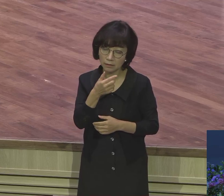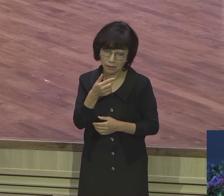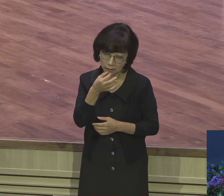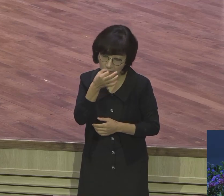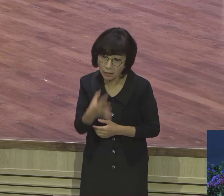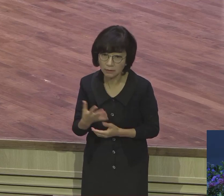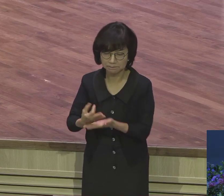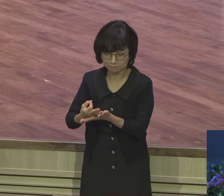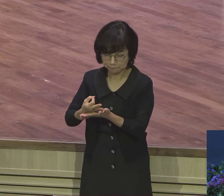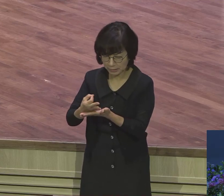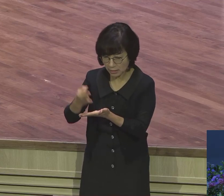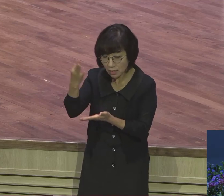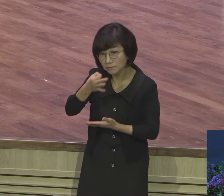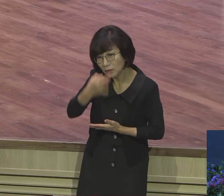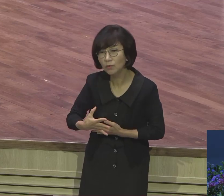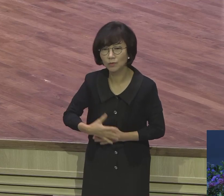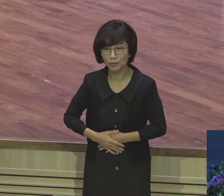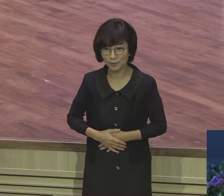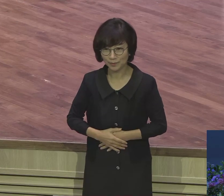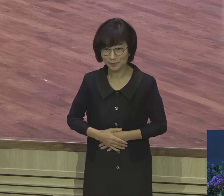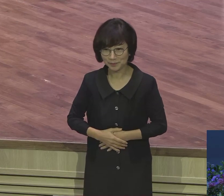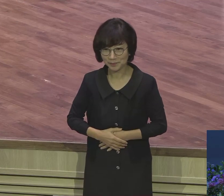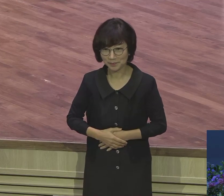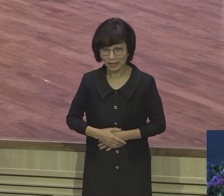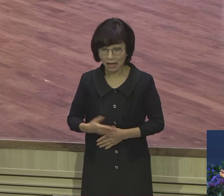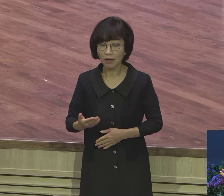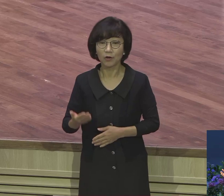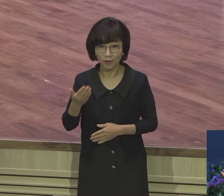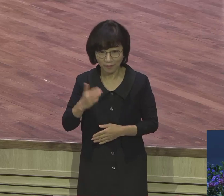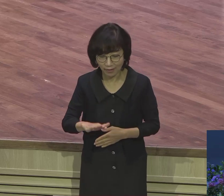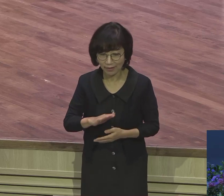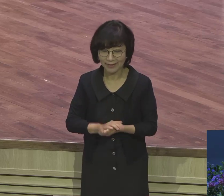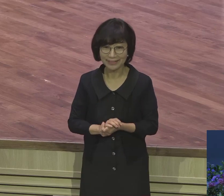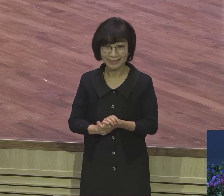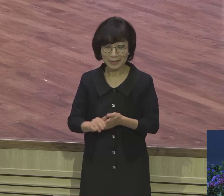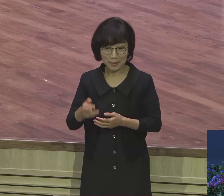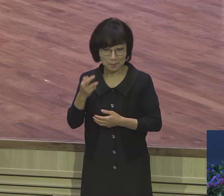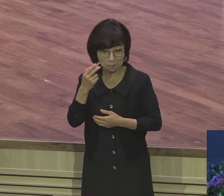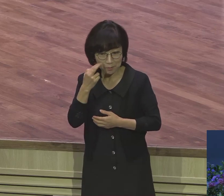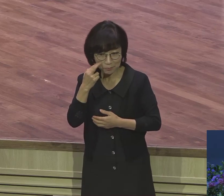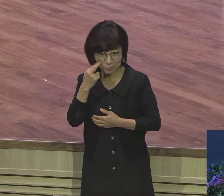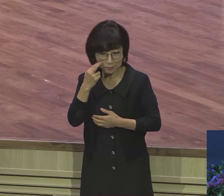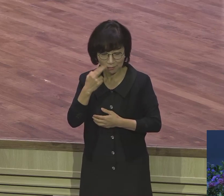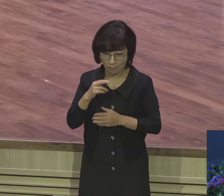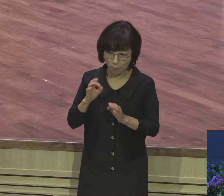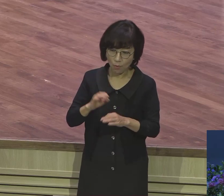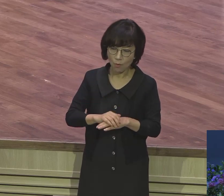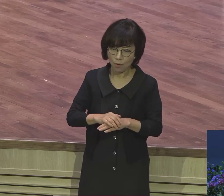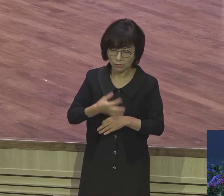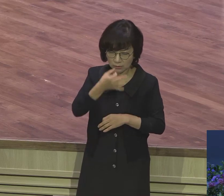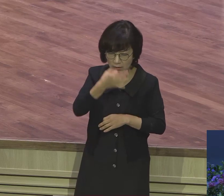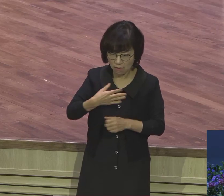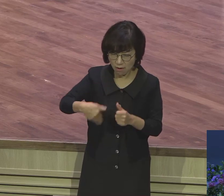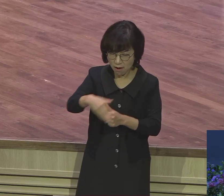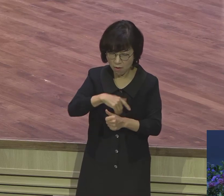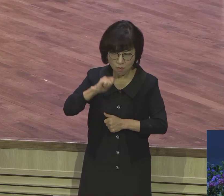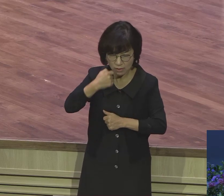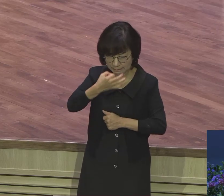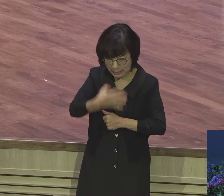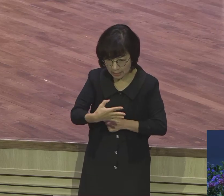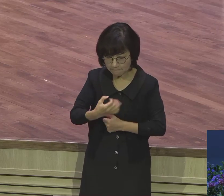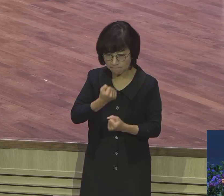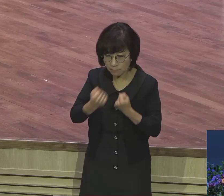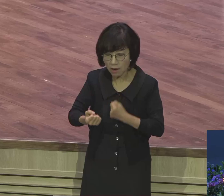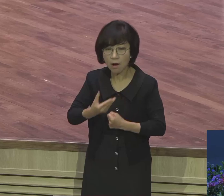굉장히 비싸요. 그러니까 이런 어려운 생활 속에 가만히 보면서 보험을 깨닫는 게 기적이에요. 보험을